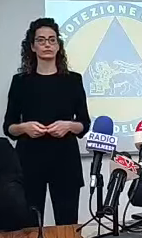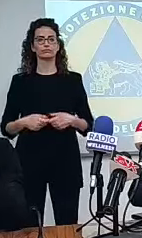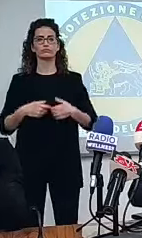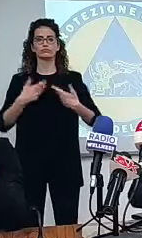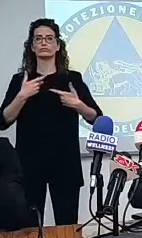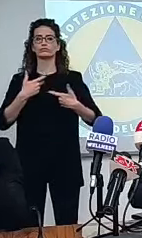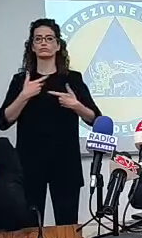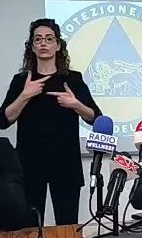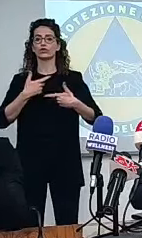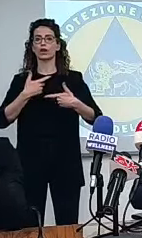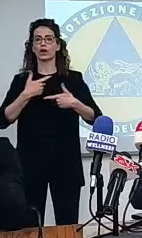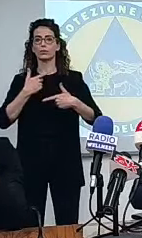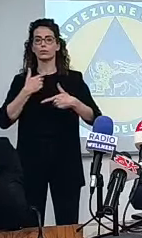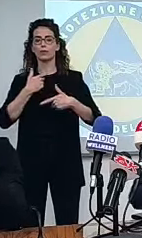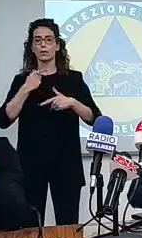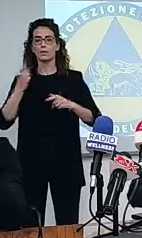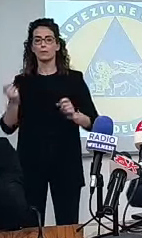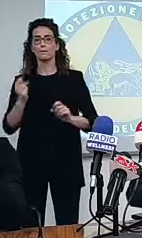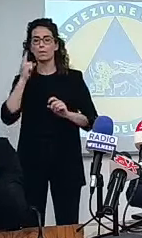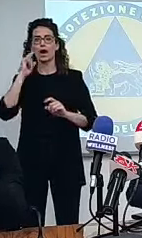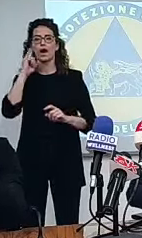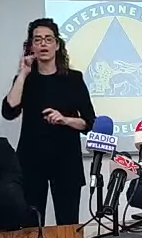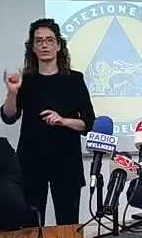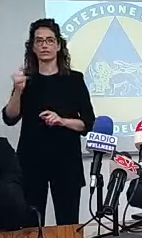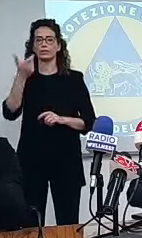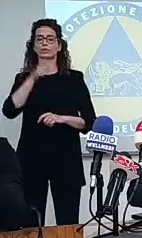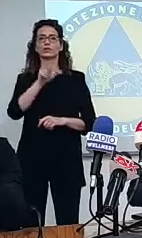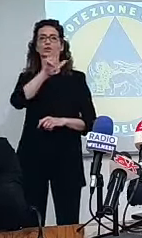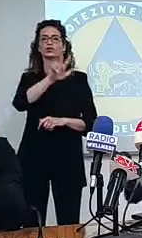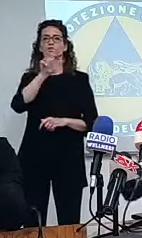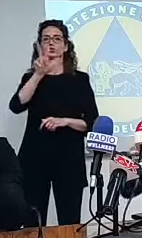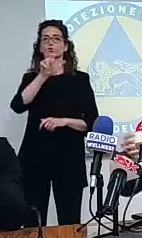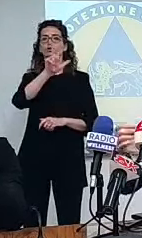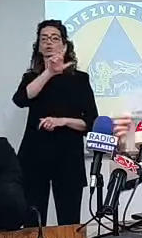Segnando oggi un record, perché i 333 positivi su